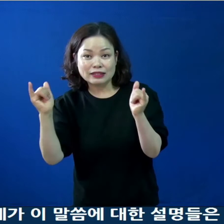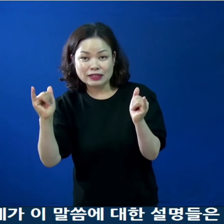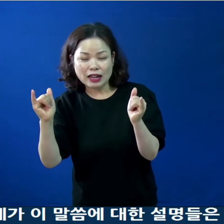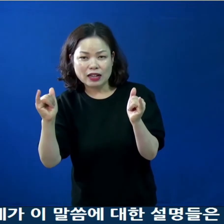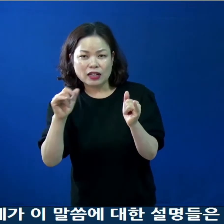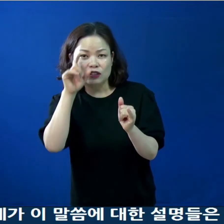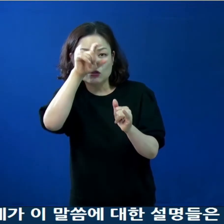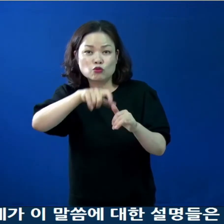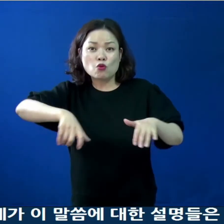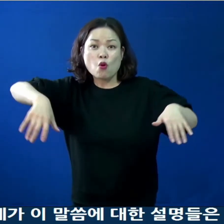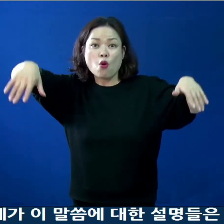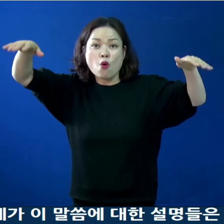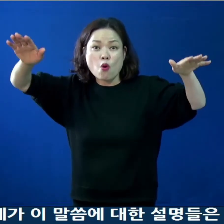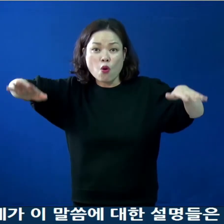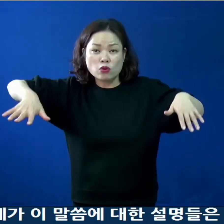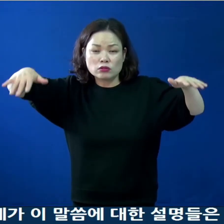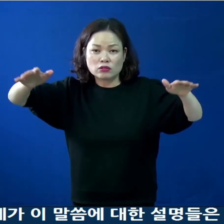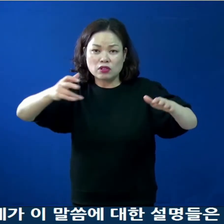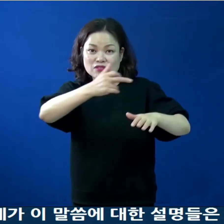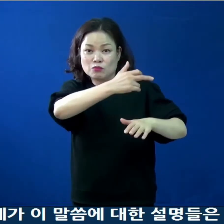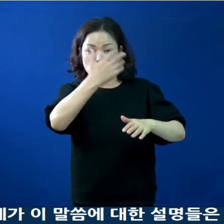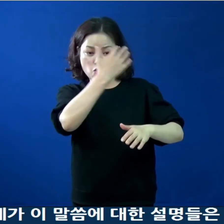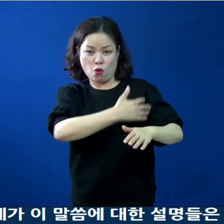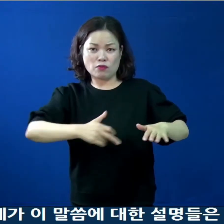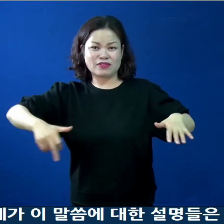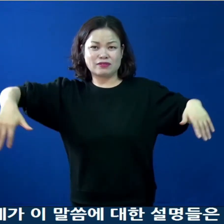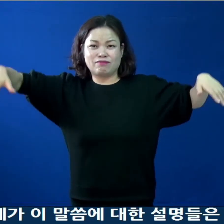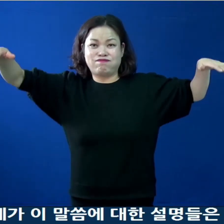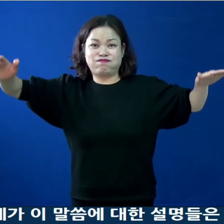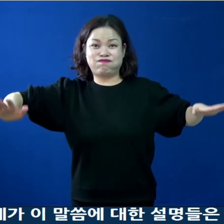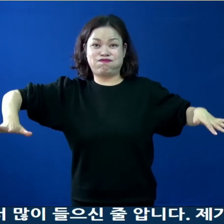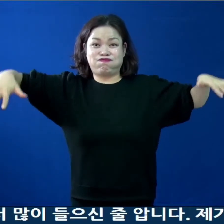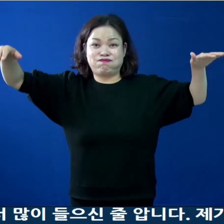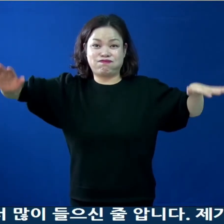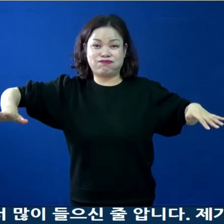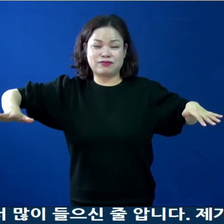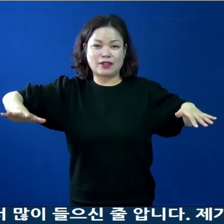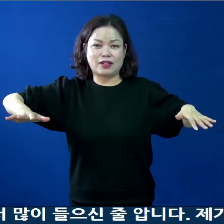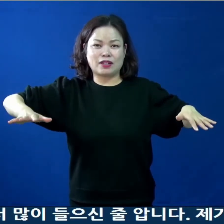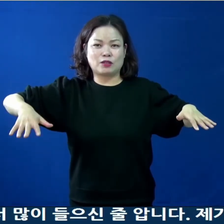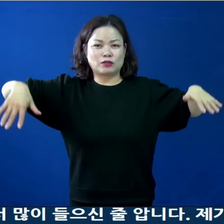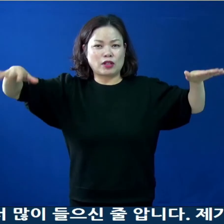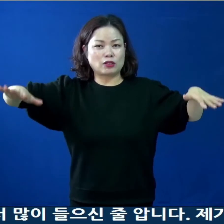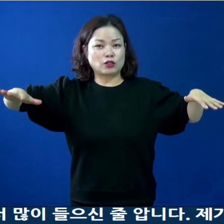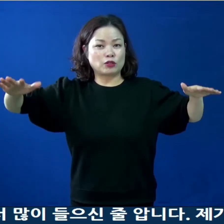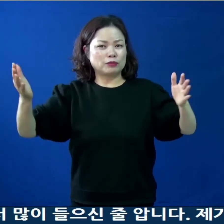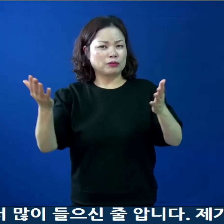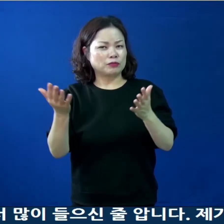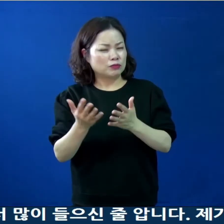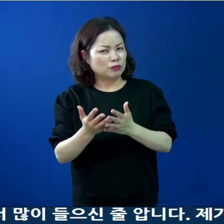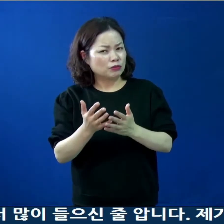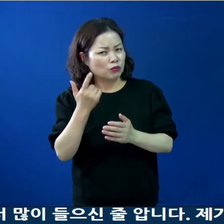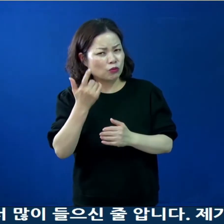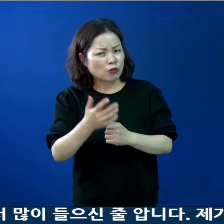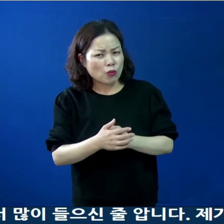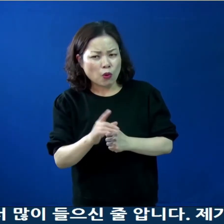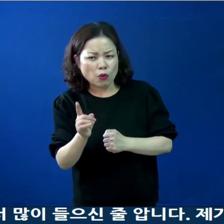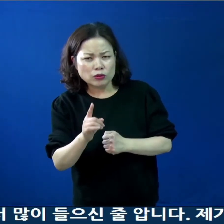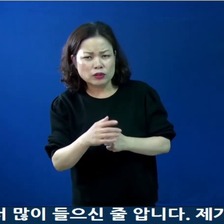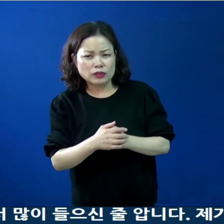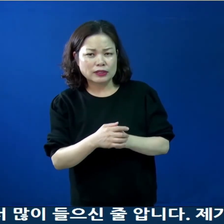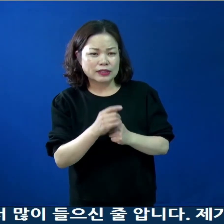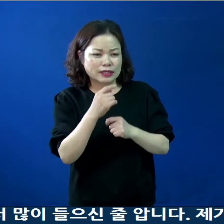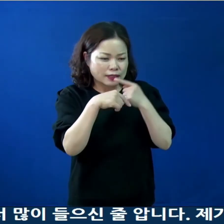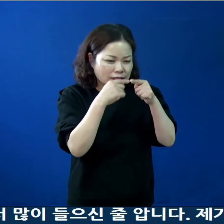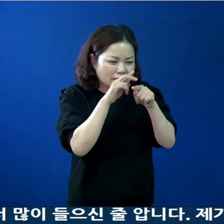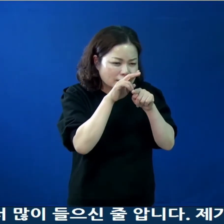이 독수리라는 것이 원래 몸집이 크고 무거워서 날개에 매우 부적합한 새라는 것입니다. 반면 이